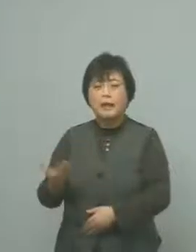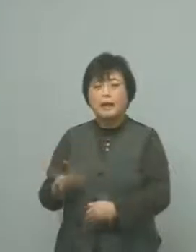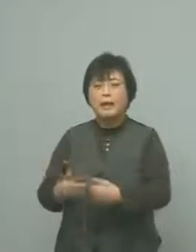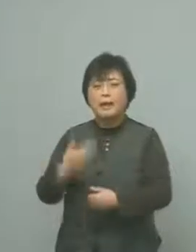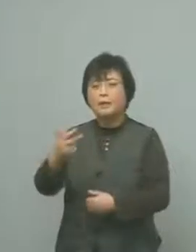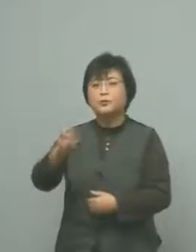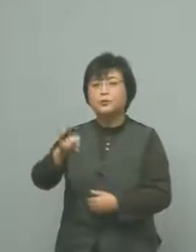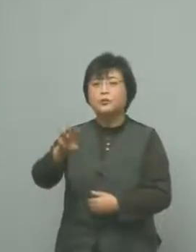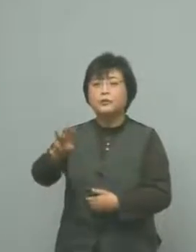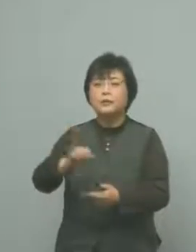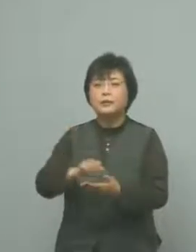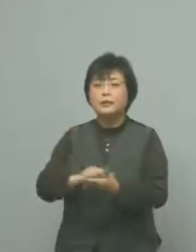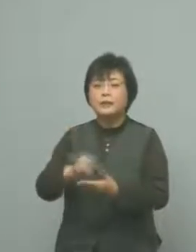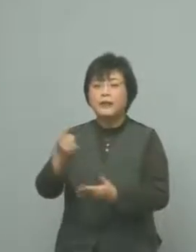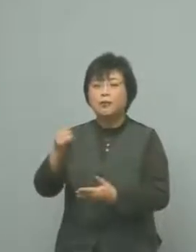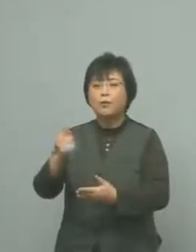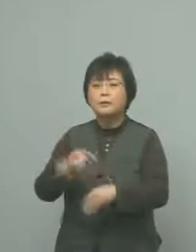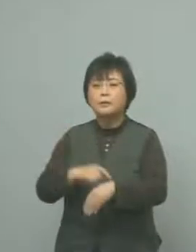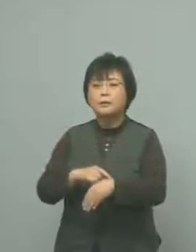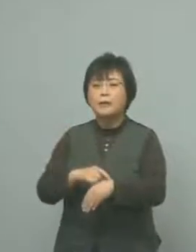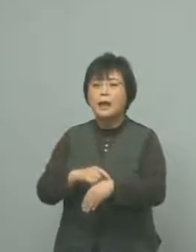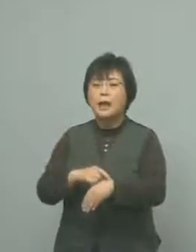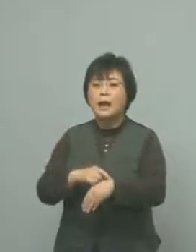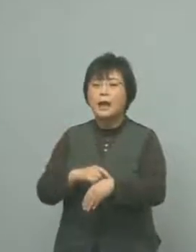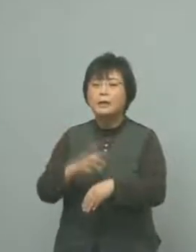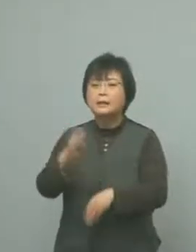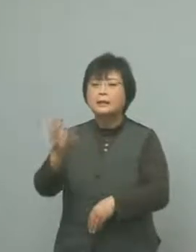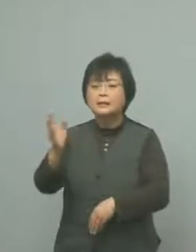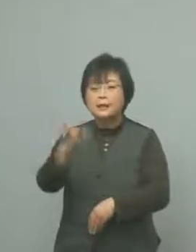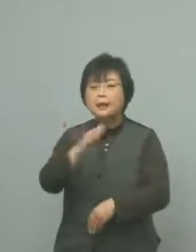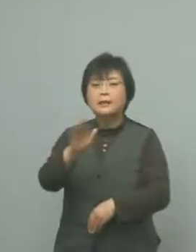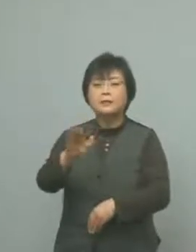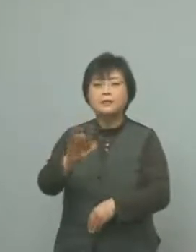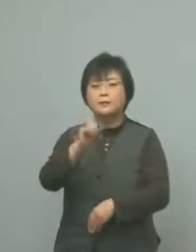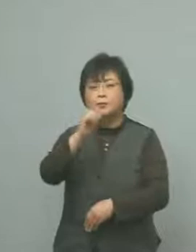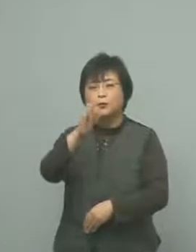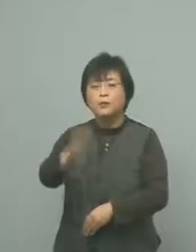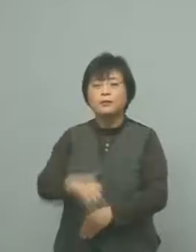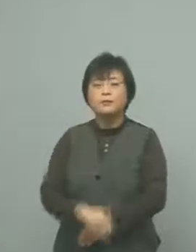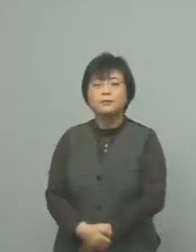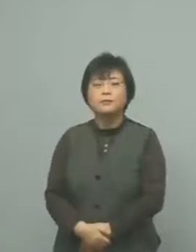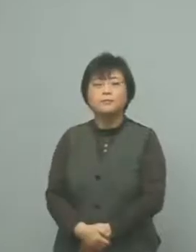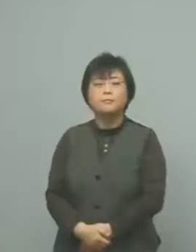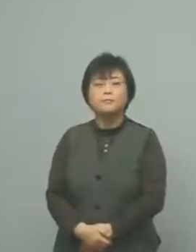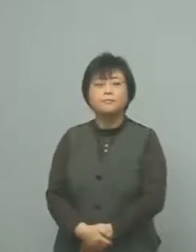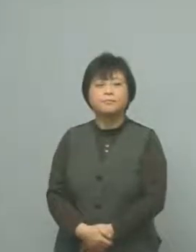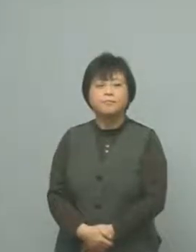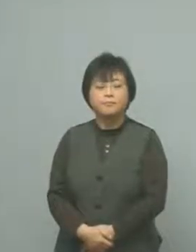来週23日火曜日、時間が15時からになります。よろしくお願いいたします。